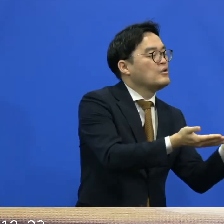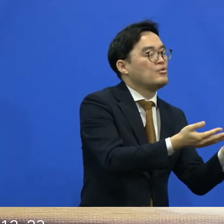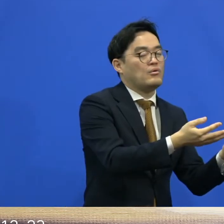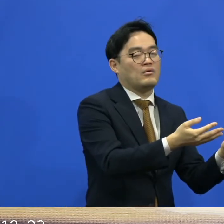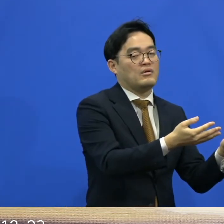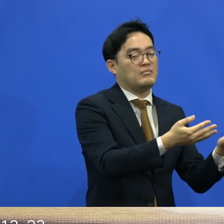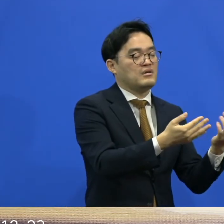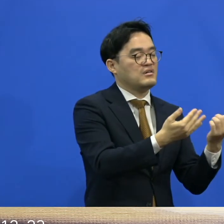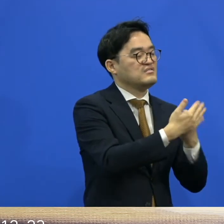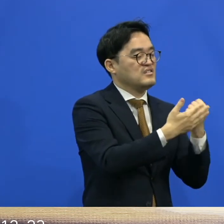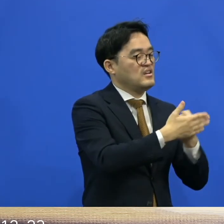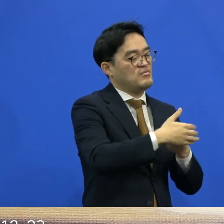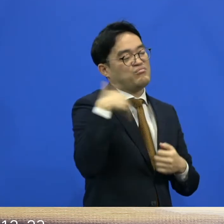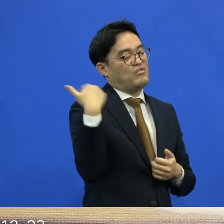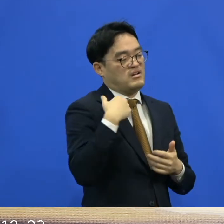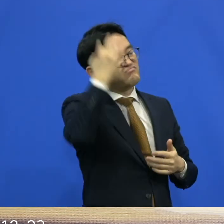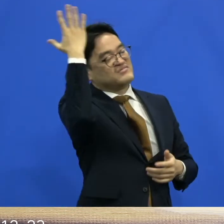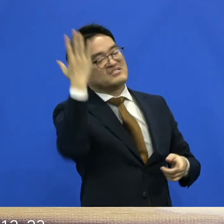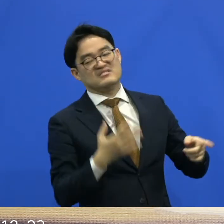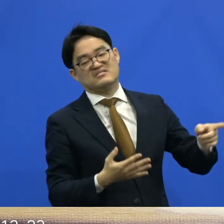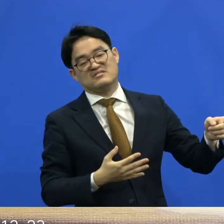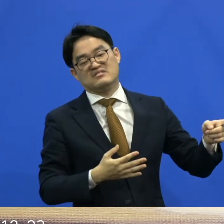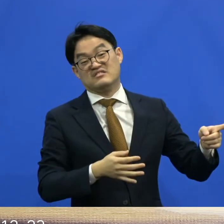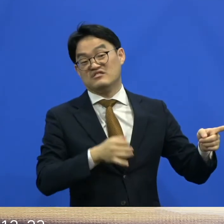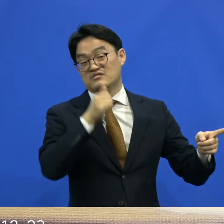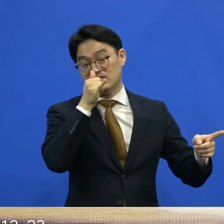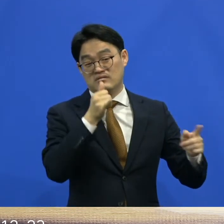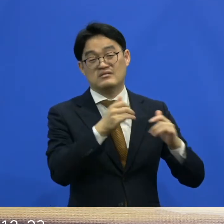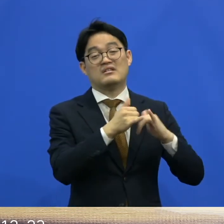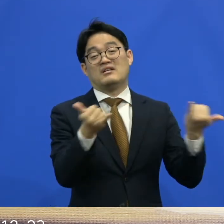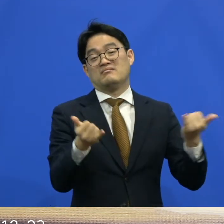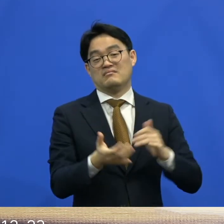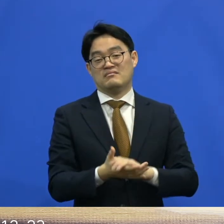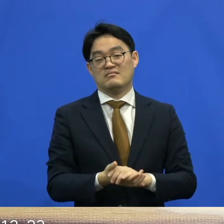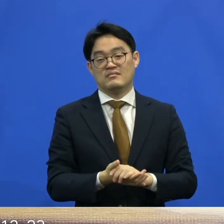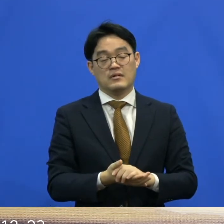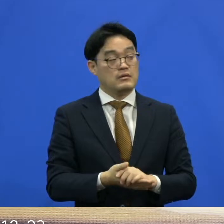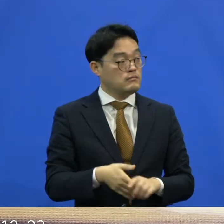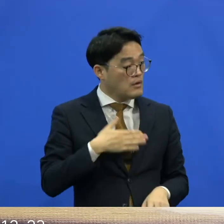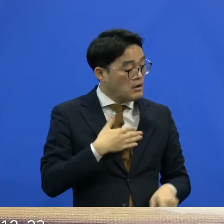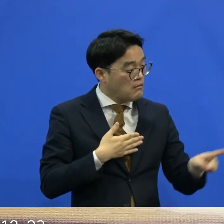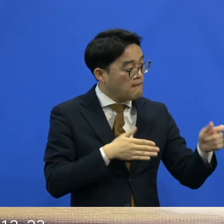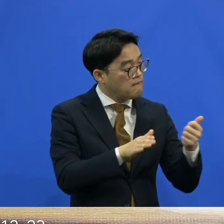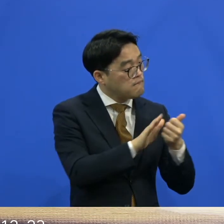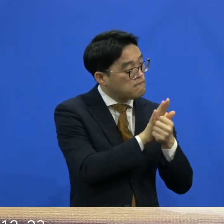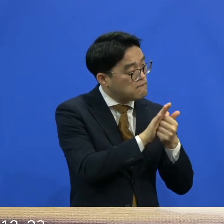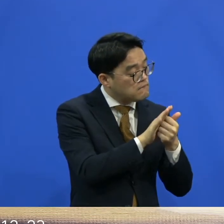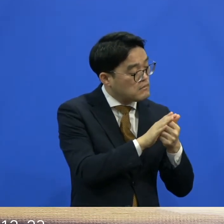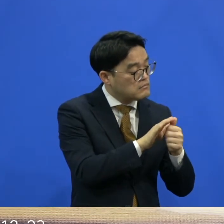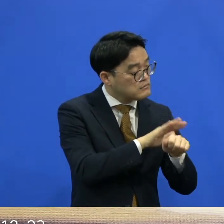내가 어떻게 했는데 그러면 화병에 걸립니다. 몸이 안 좋습니다.